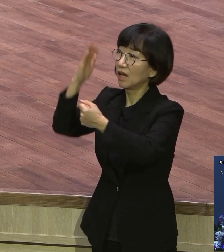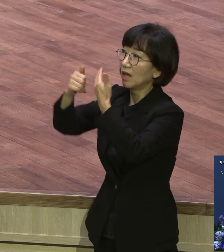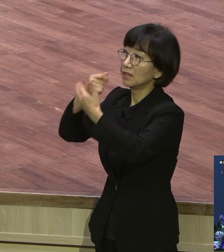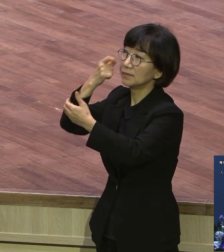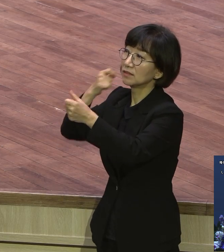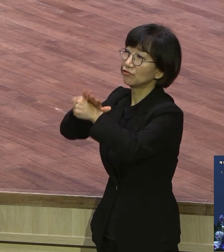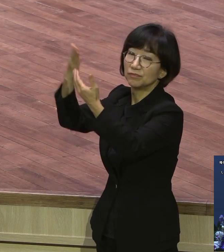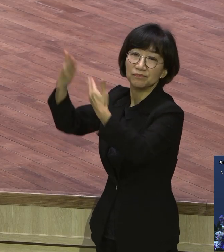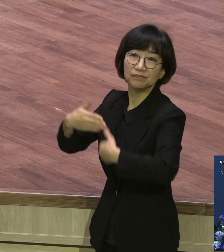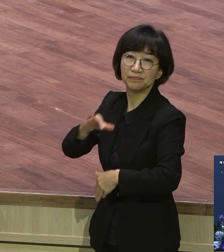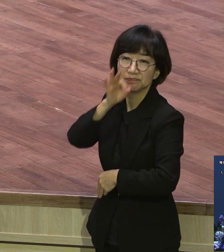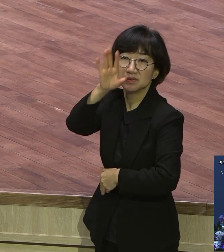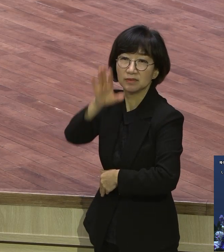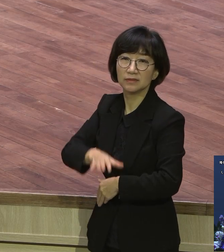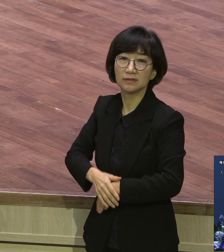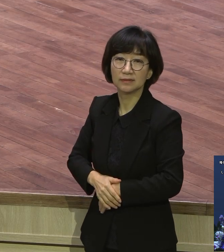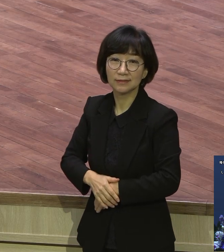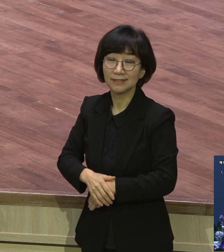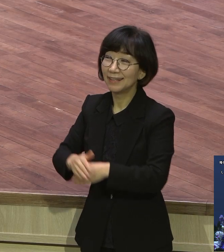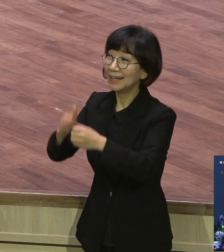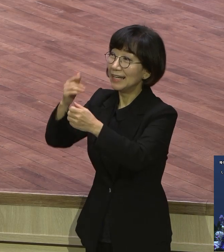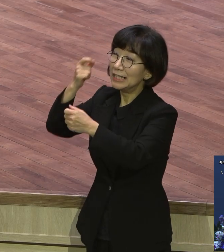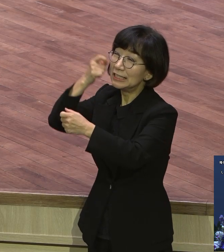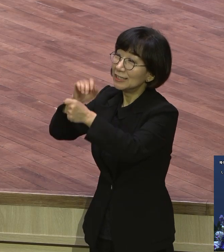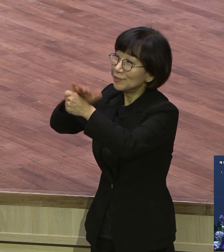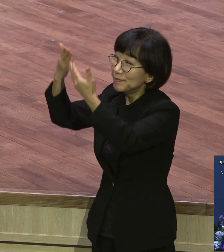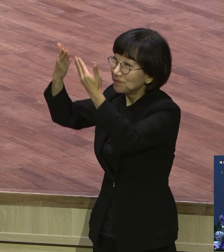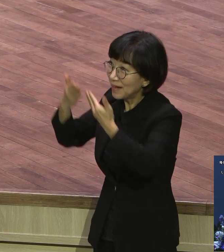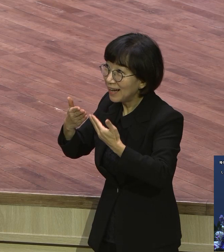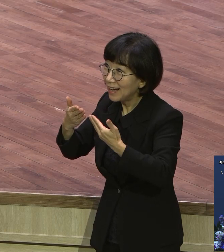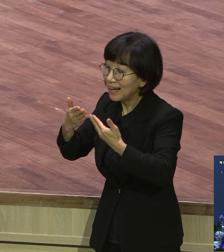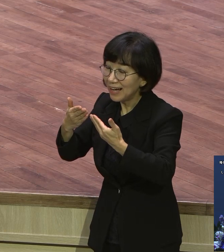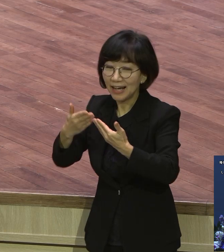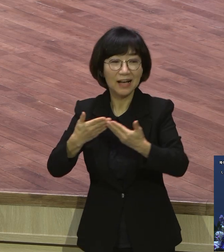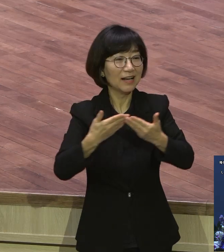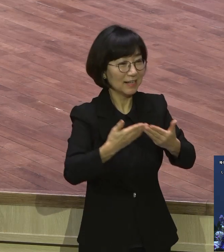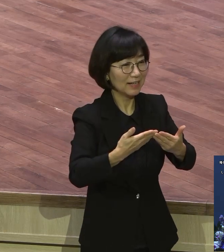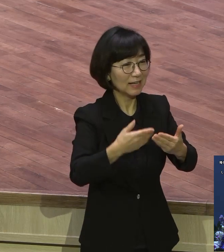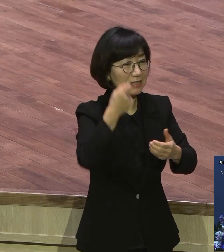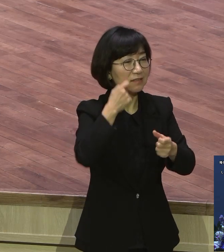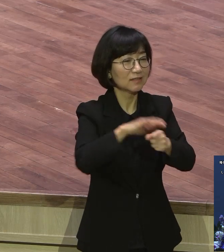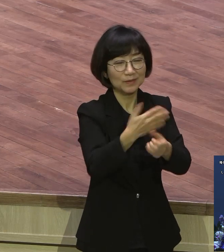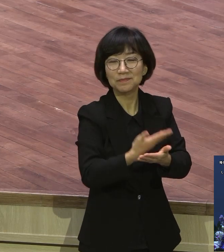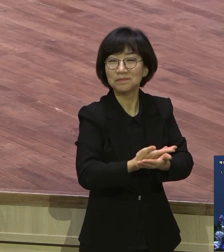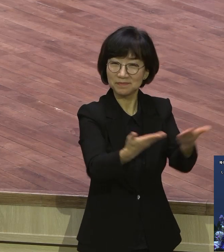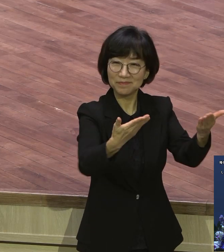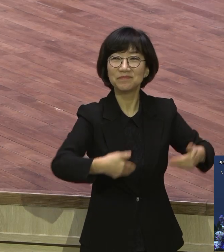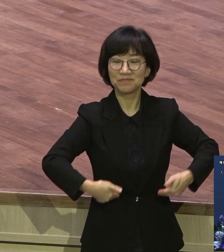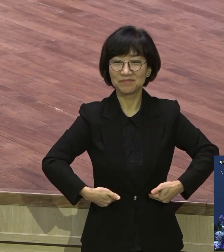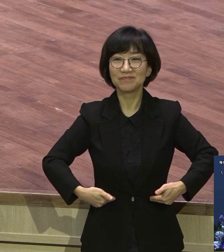격률의 의견을 받았으면 격률의 의견을 받아요 이것을 베풀어야 돼요